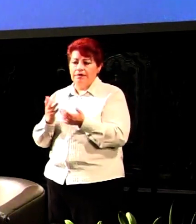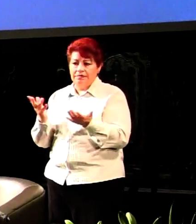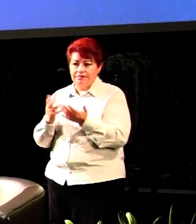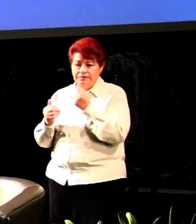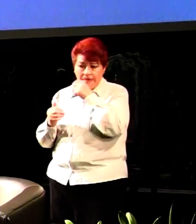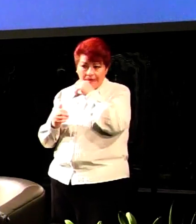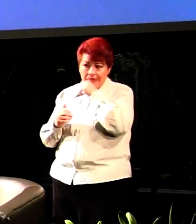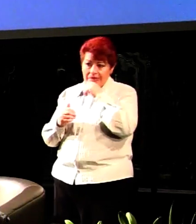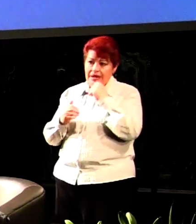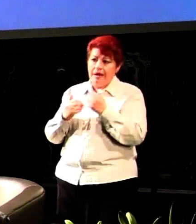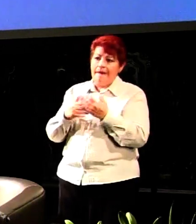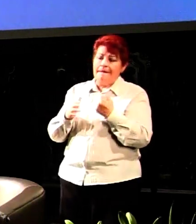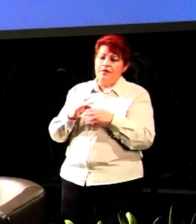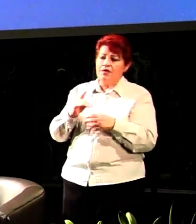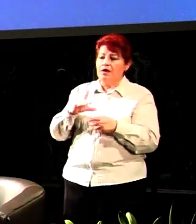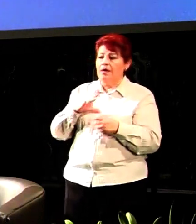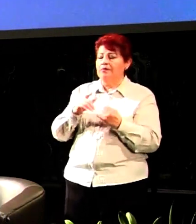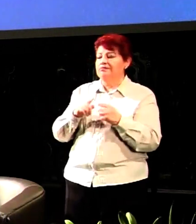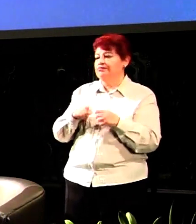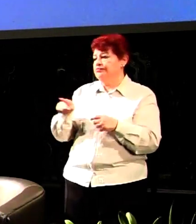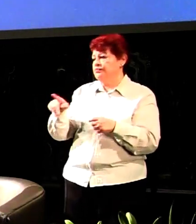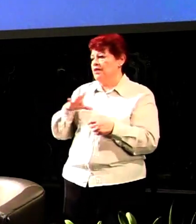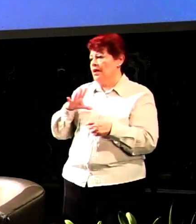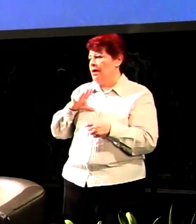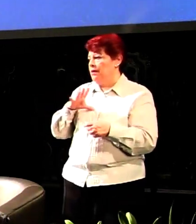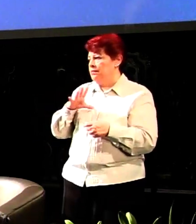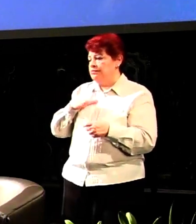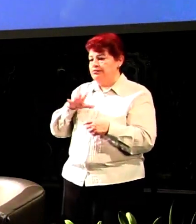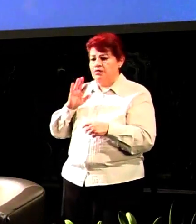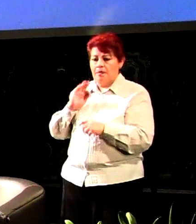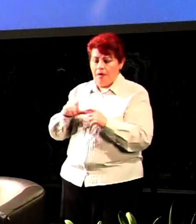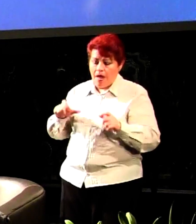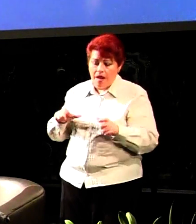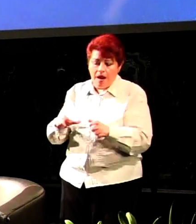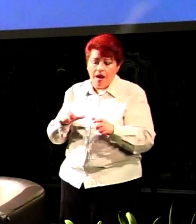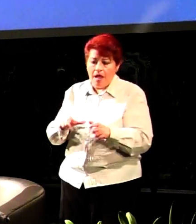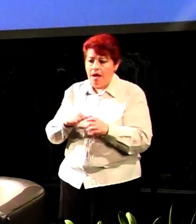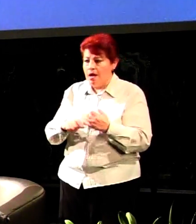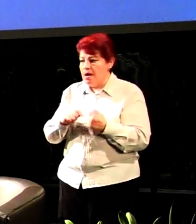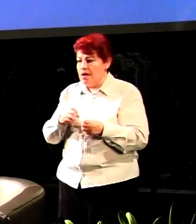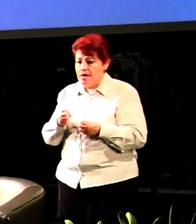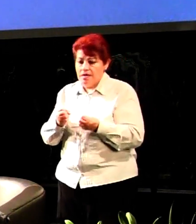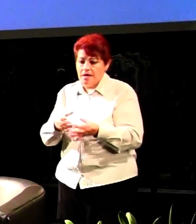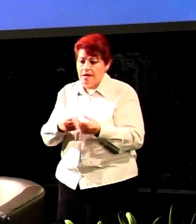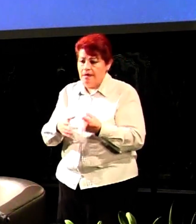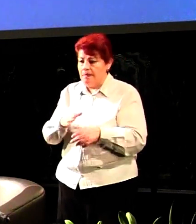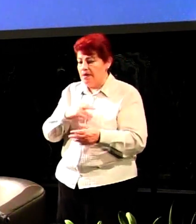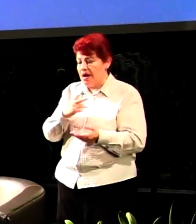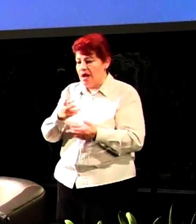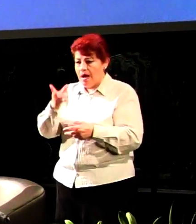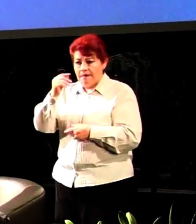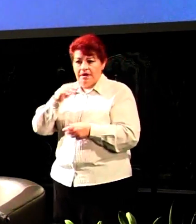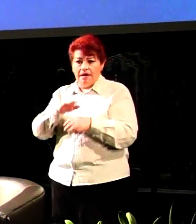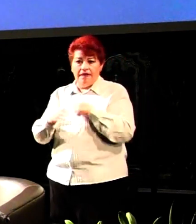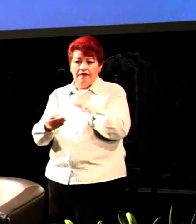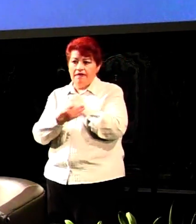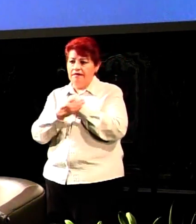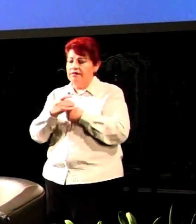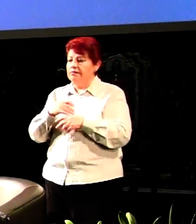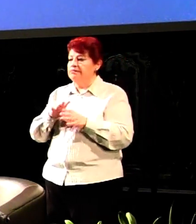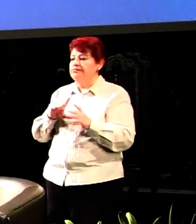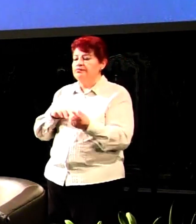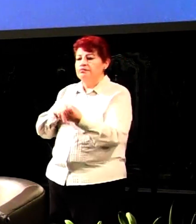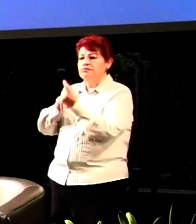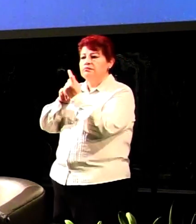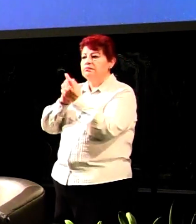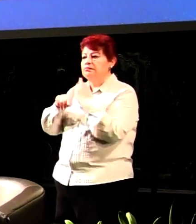porque no ante cada situación podemos sobreproteger al niño y no darle las herramientas para que se aprenda a defender y se sepa enfrentar a la